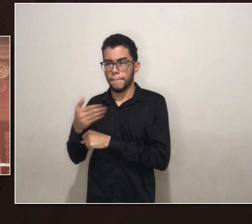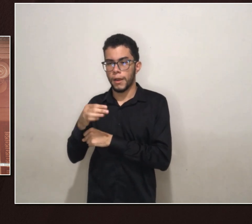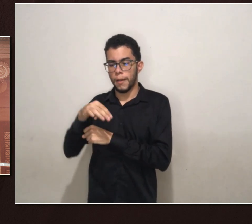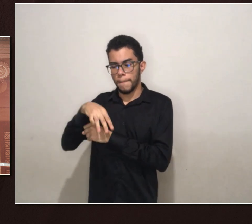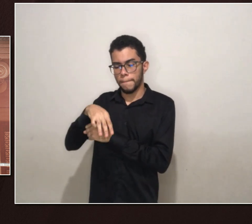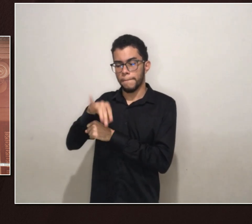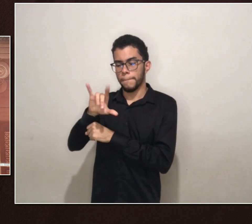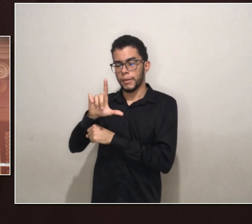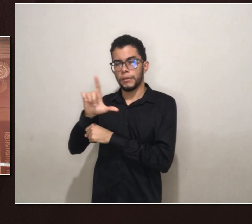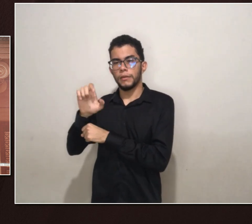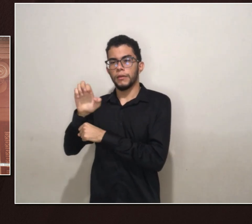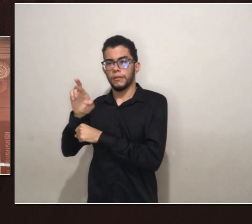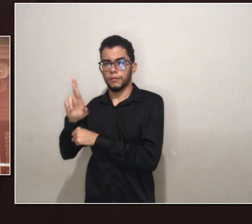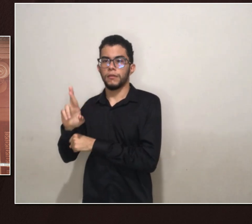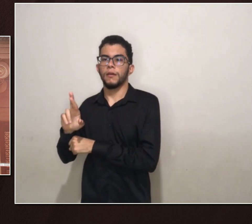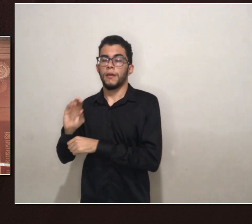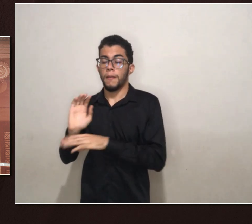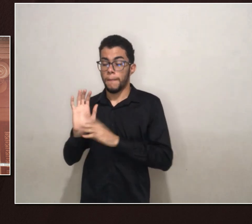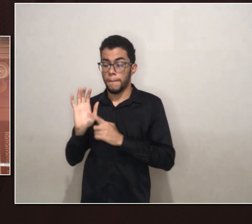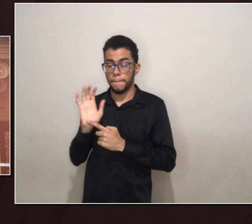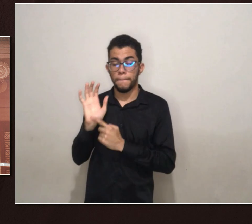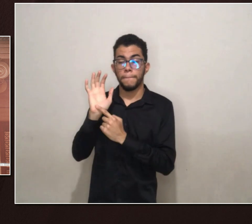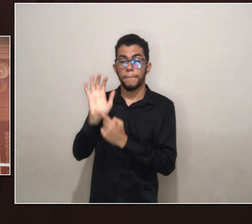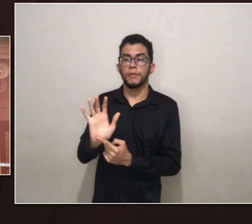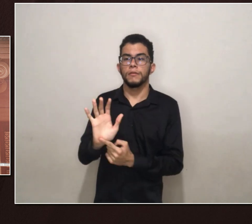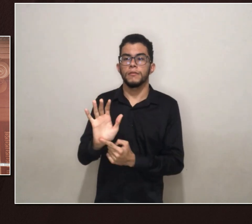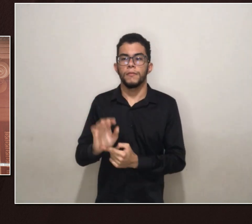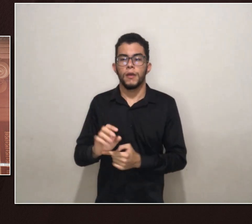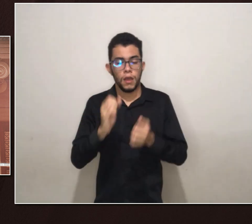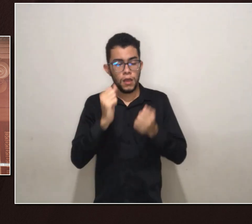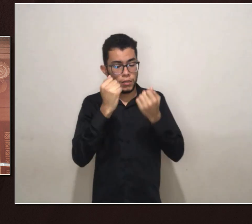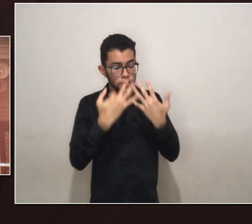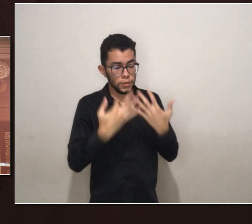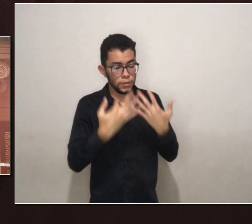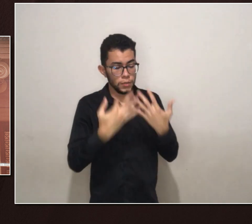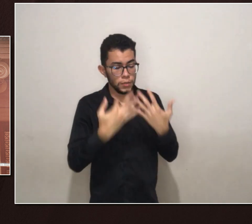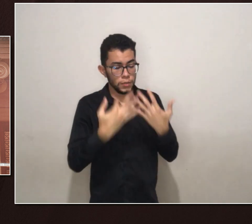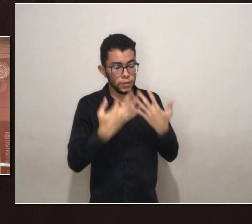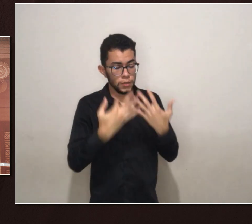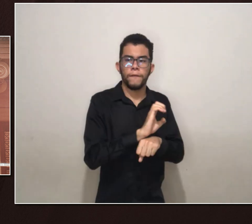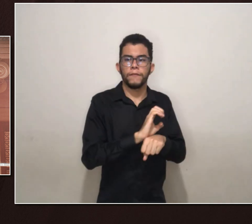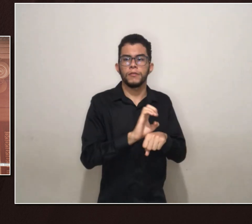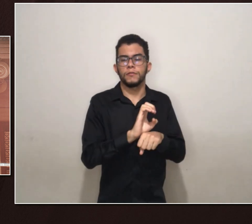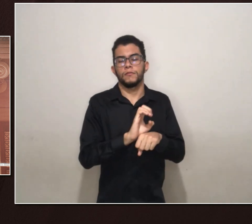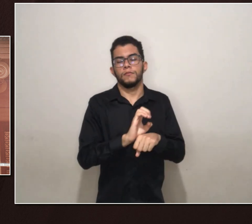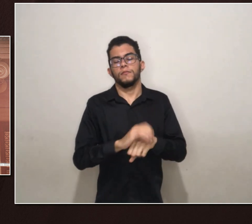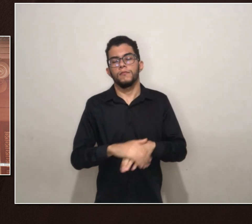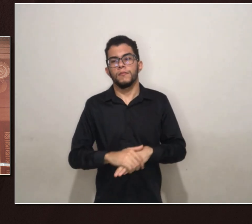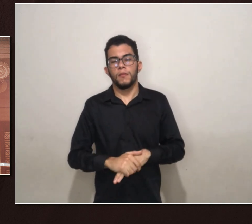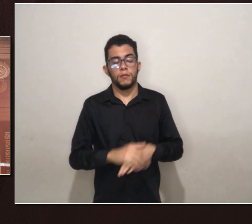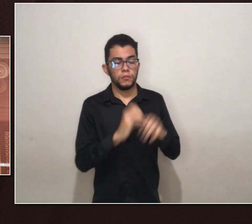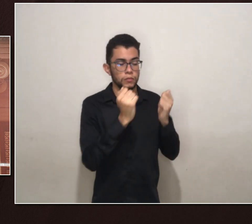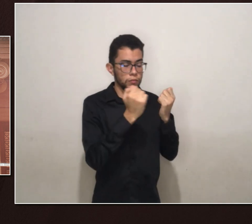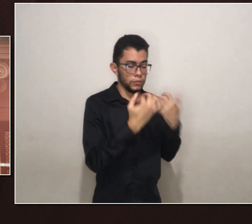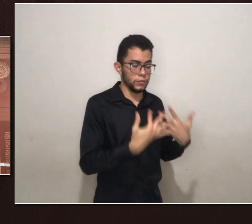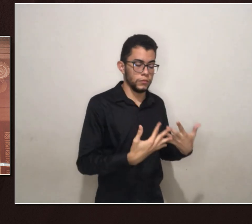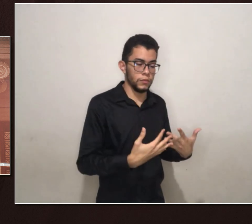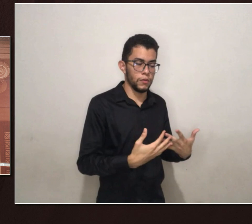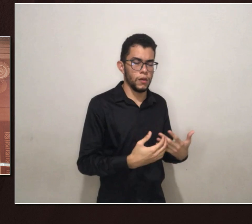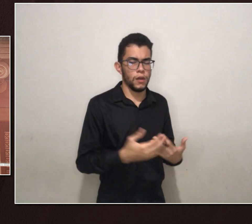então escreve com relação à igreja em Éfeso, né? Ele diz assim: em Éfeso, o